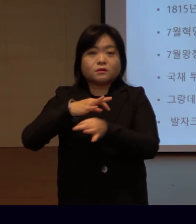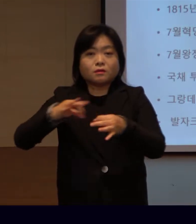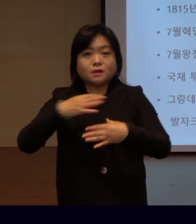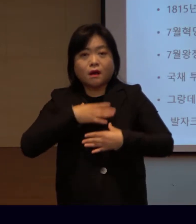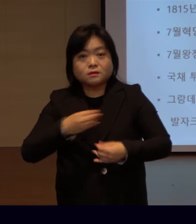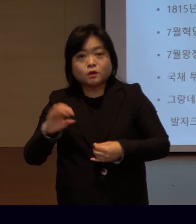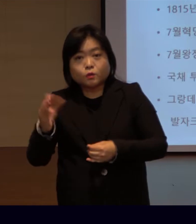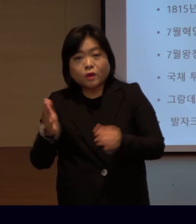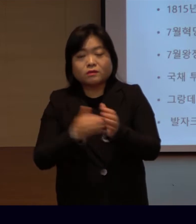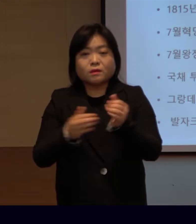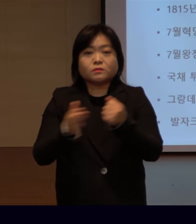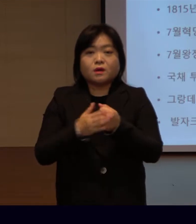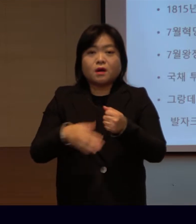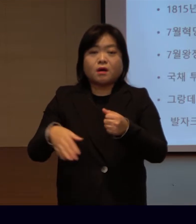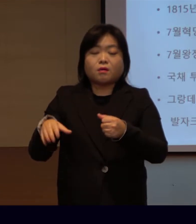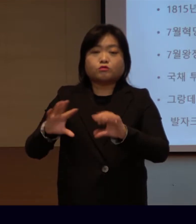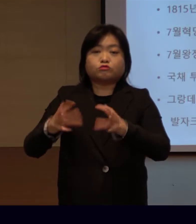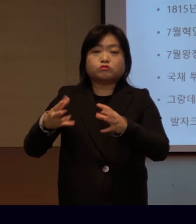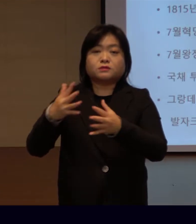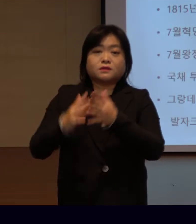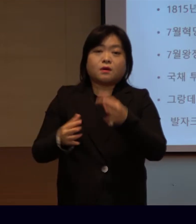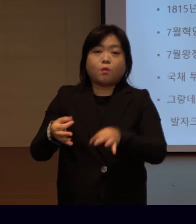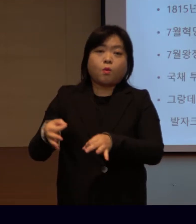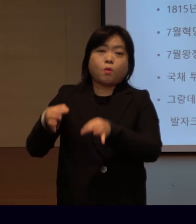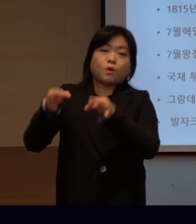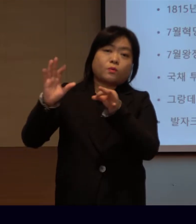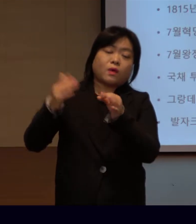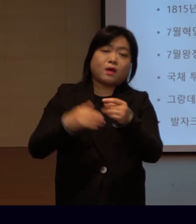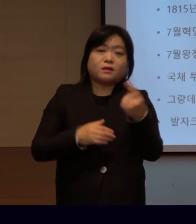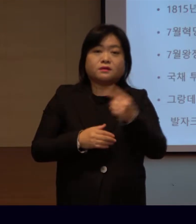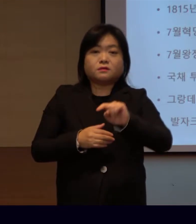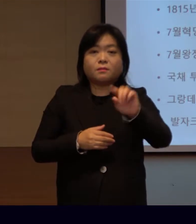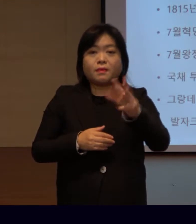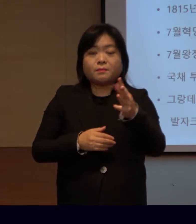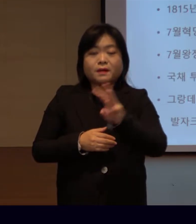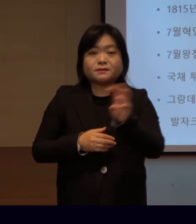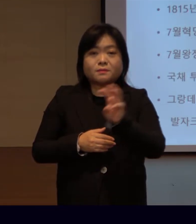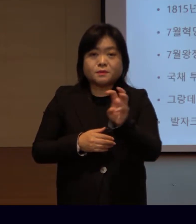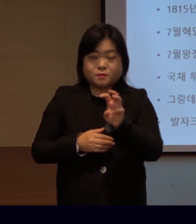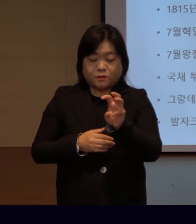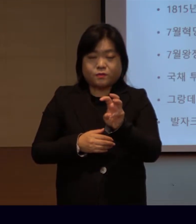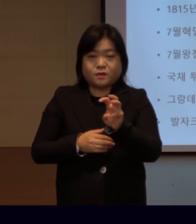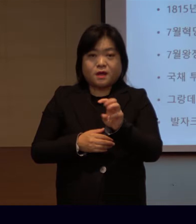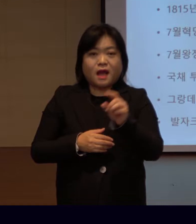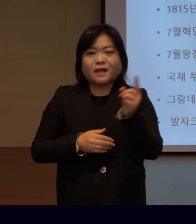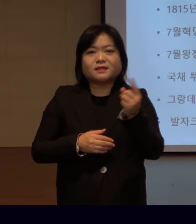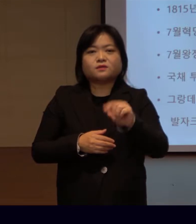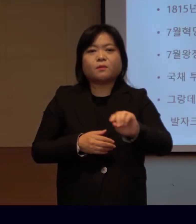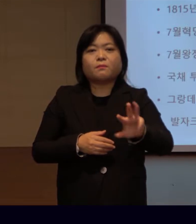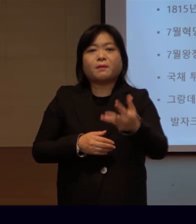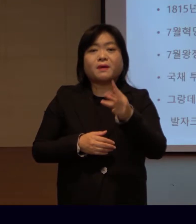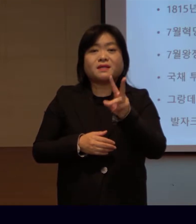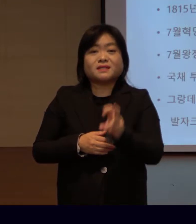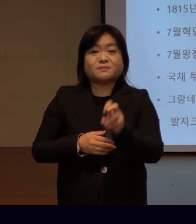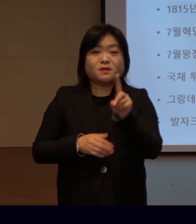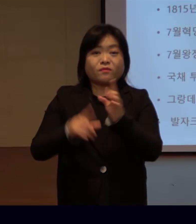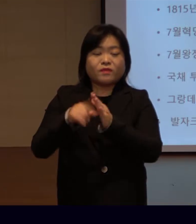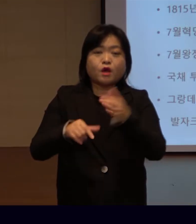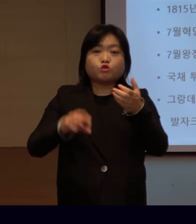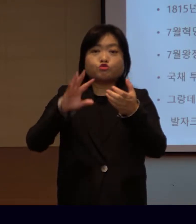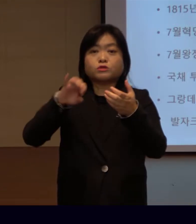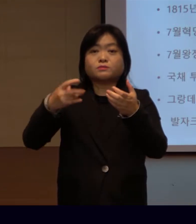이렇게 되면서 점점 국채값이 오릅니다. 심지어는 1830년 아니요 21년에는 막